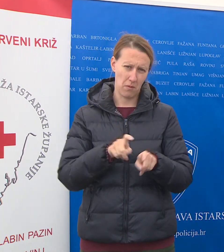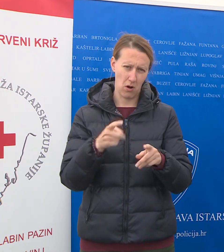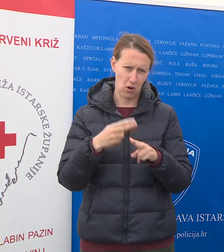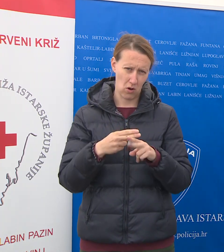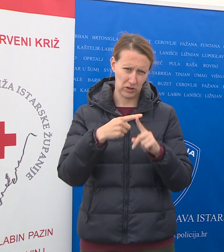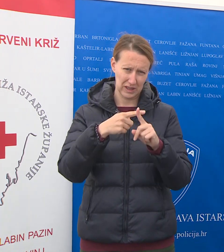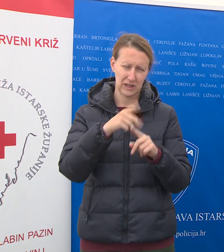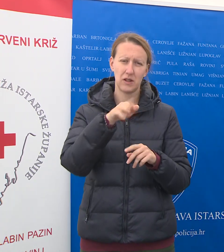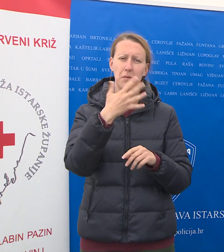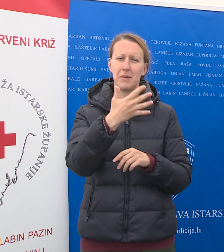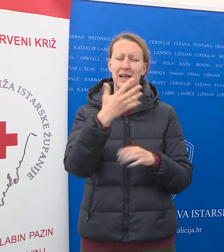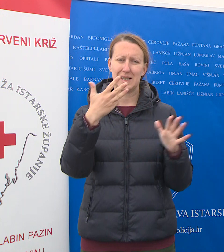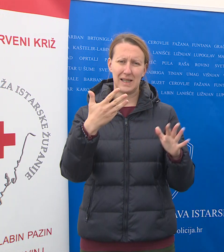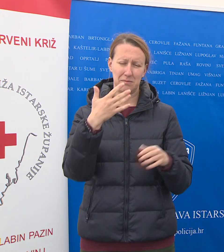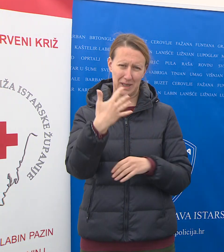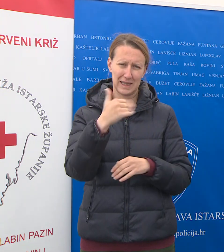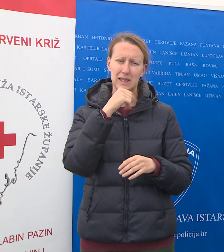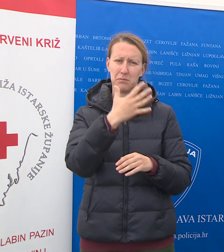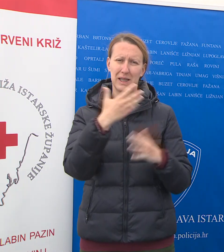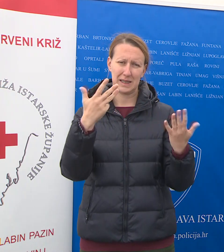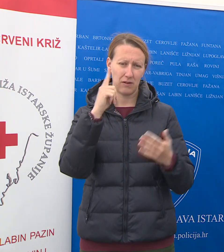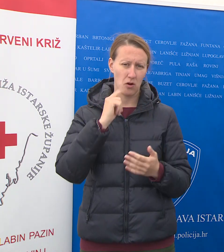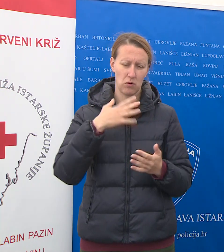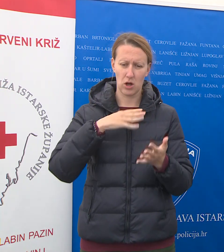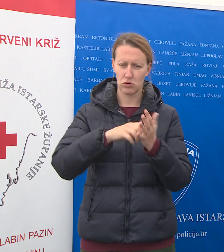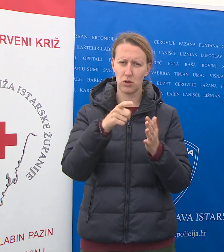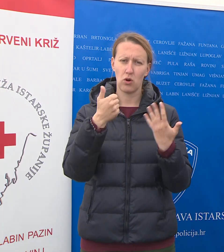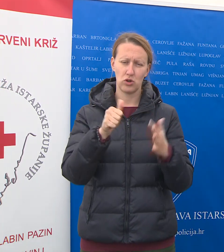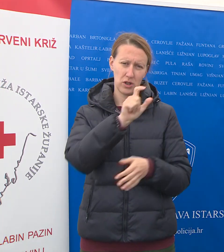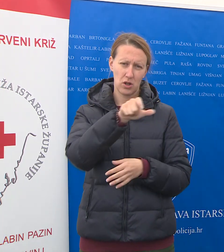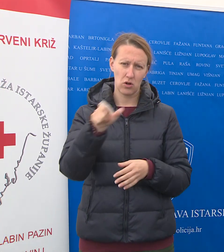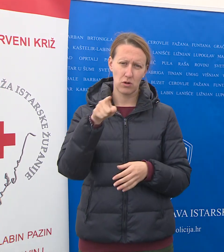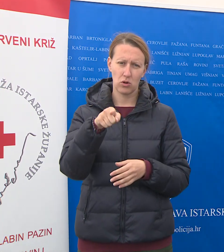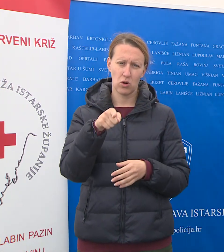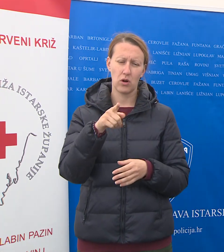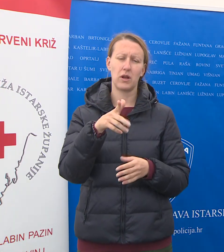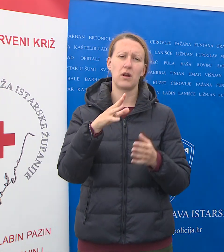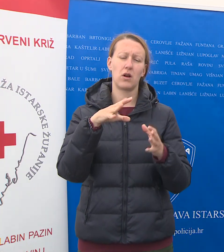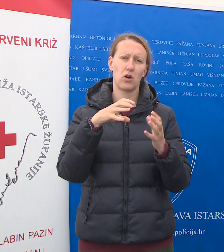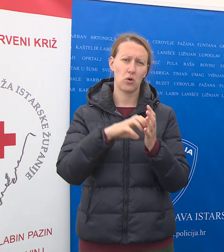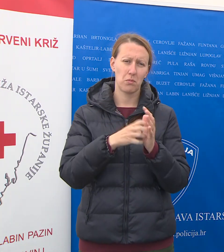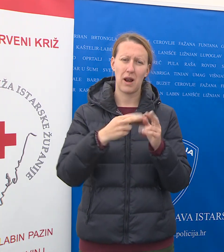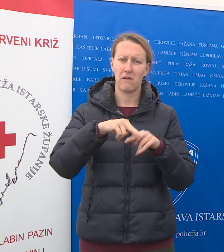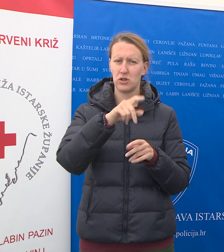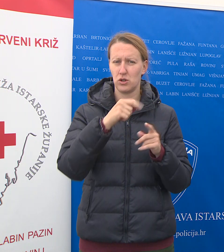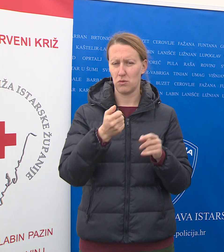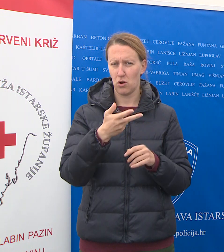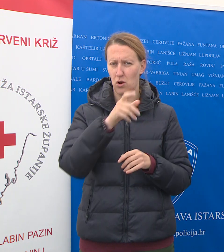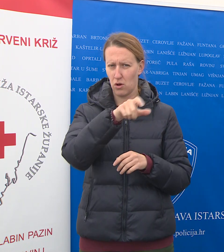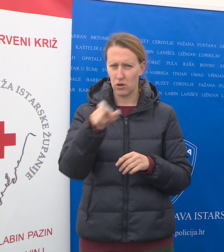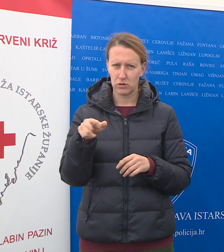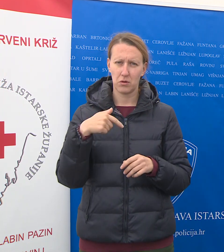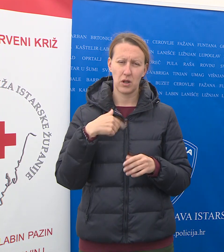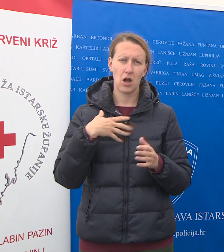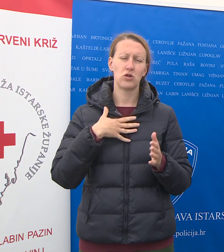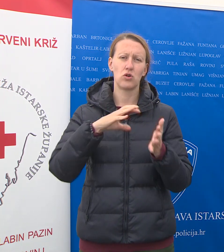su između 50 i 59 godina u našoj županiji, to je 16 osoba, to je u toj grupaciji najveći broj osoba. I mi